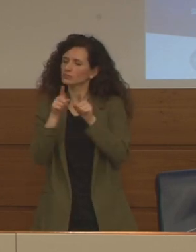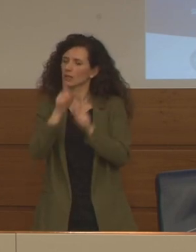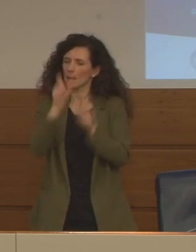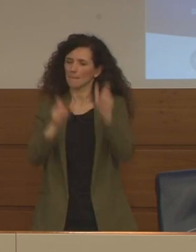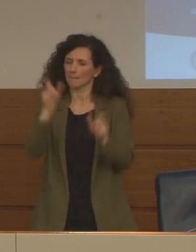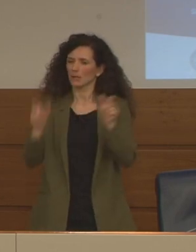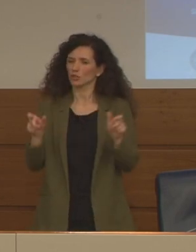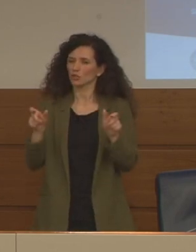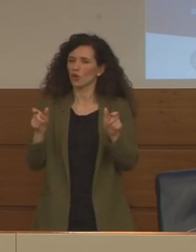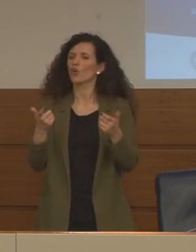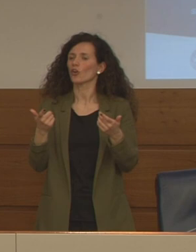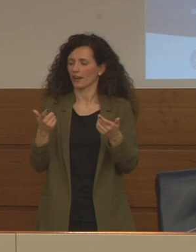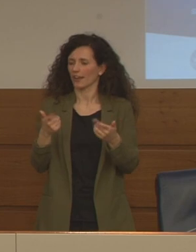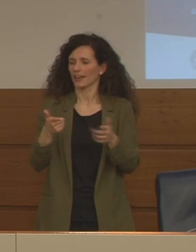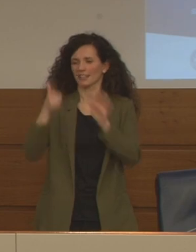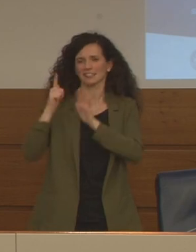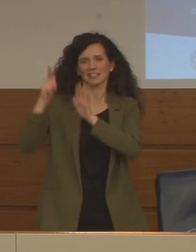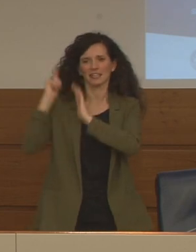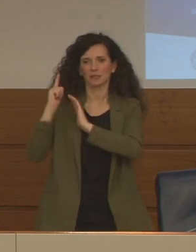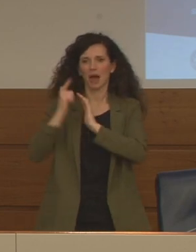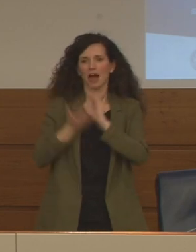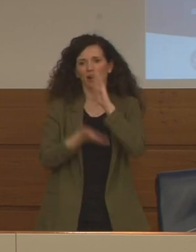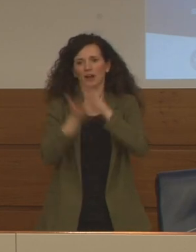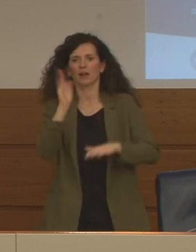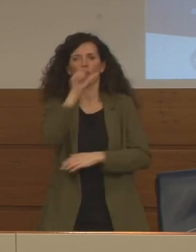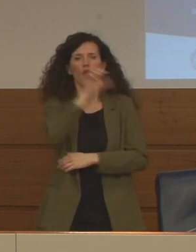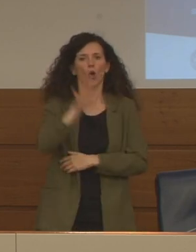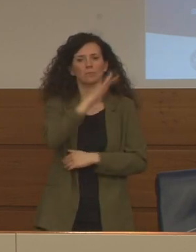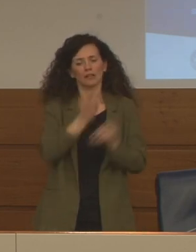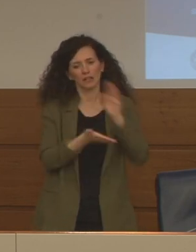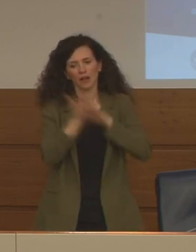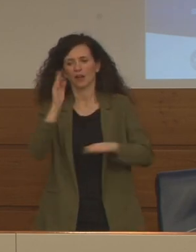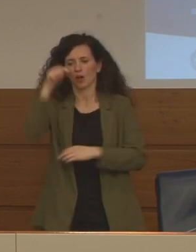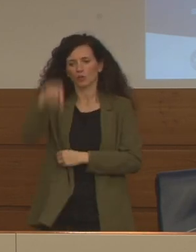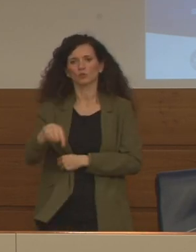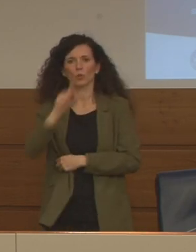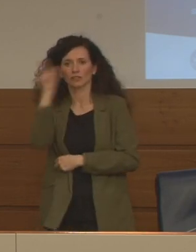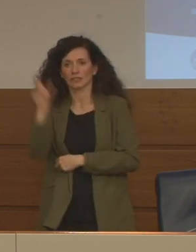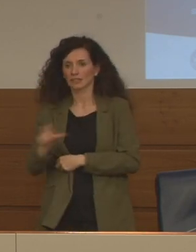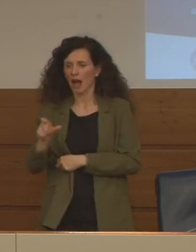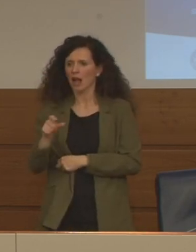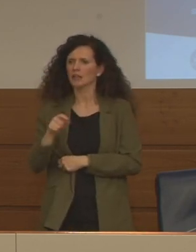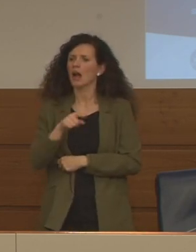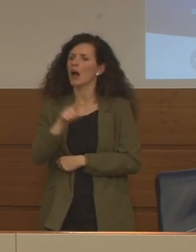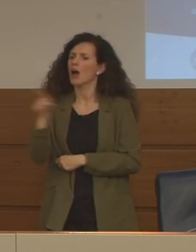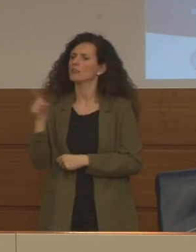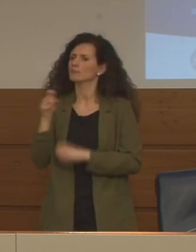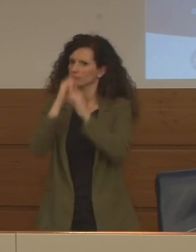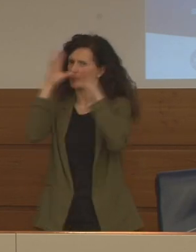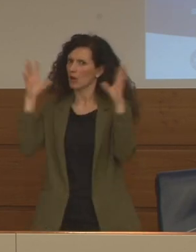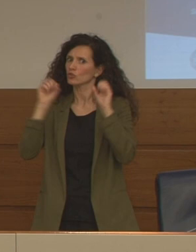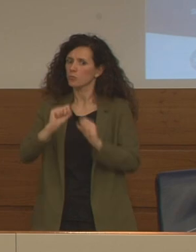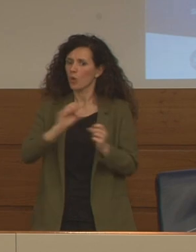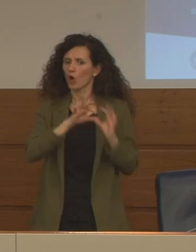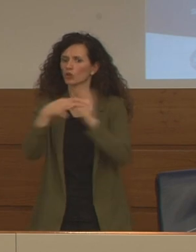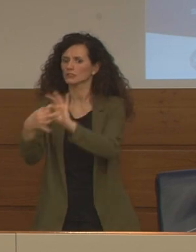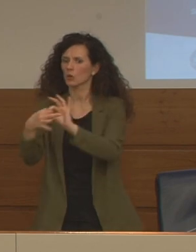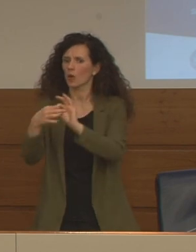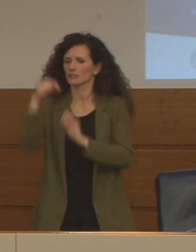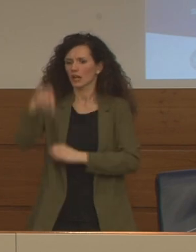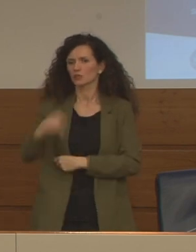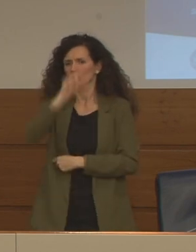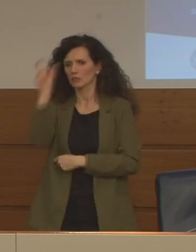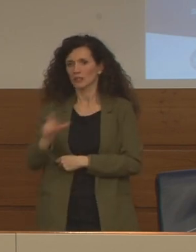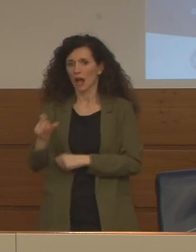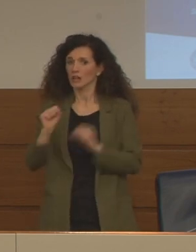settimane hanno lasciato la lombardia appunto e nel caso quando vi aspettate di vedere queste conseguenze nel resto del paese